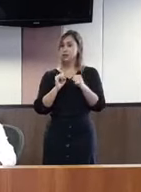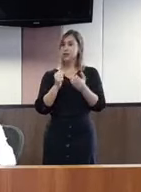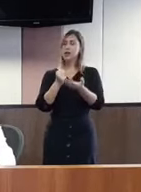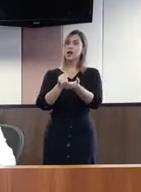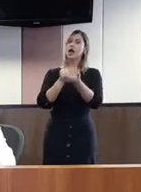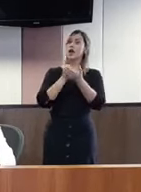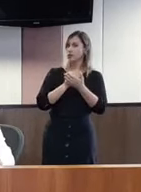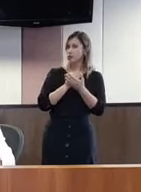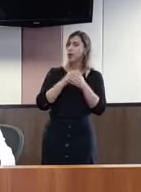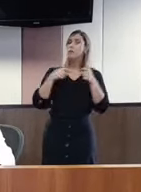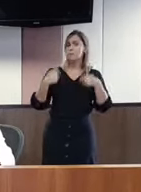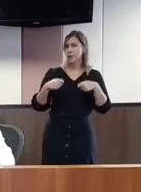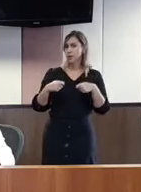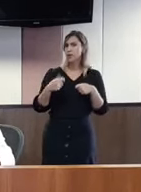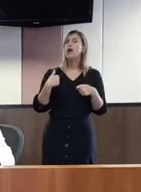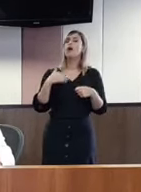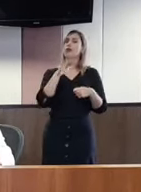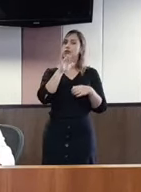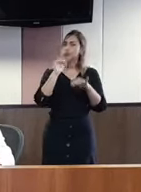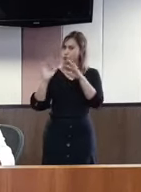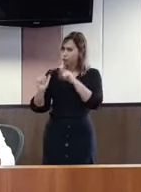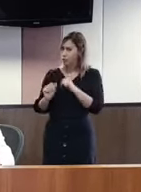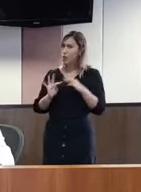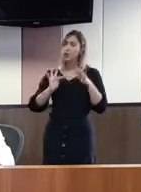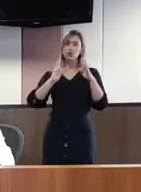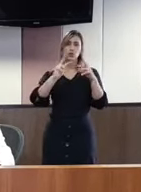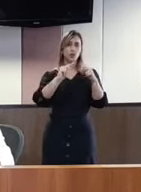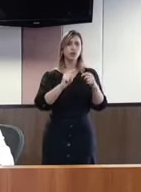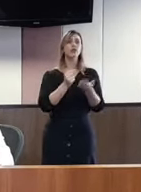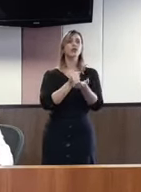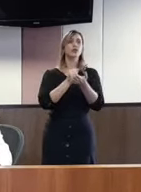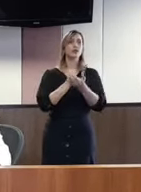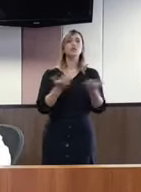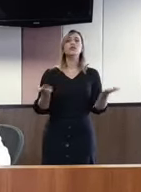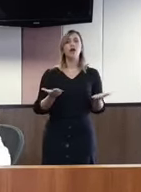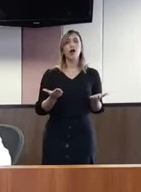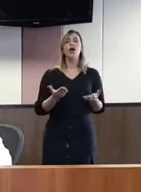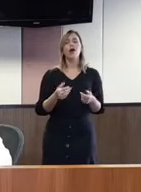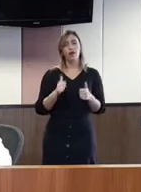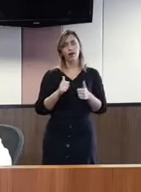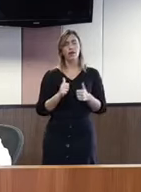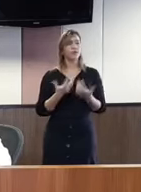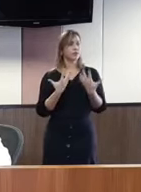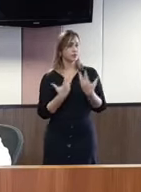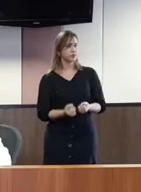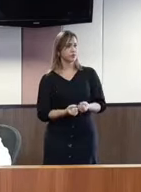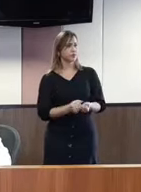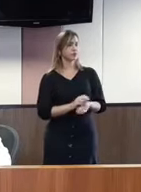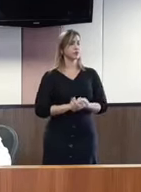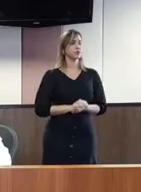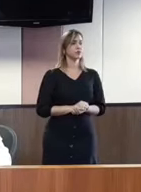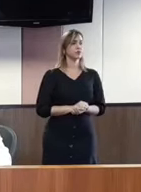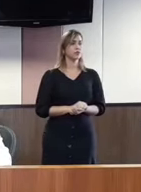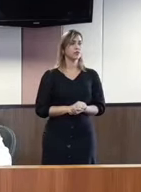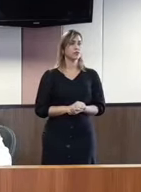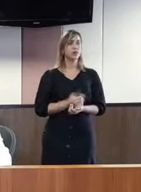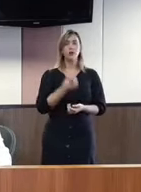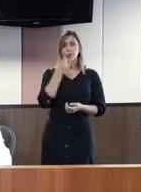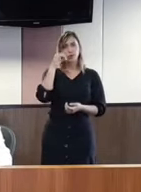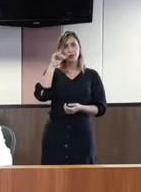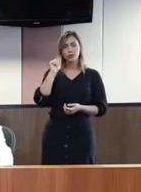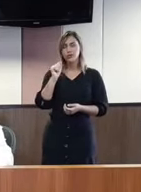sei que tem, toda colaboração é necessária, é bem-vinda nesse momento em Mato Grosso. Bom dia, governador. Somos um estado